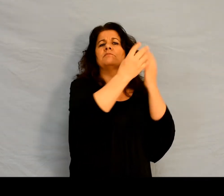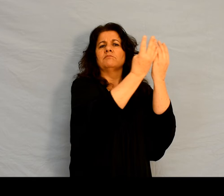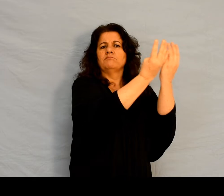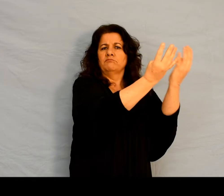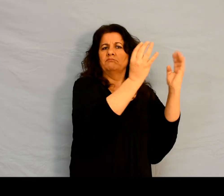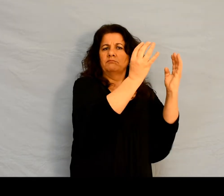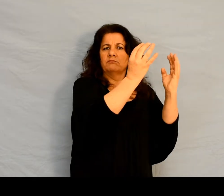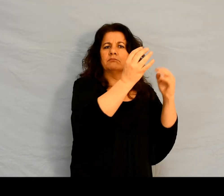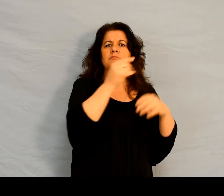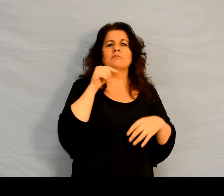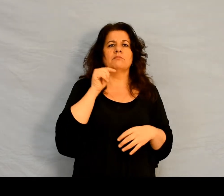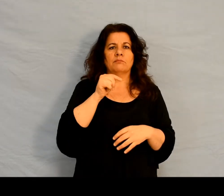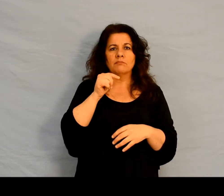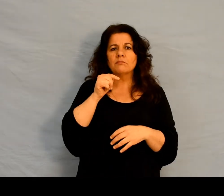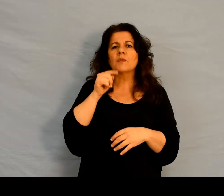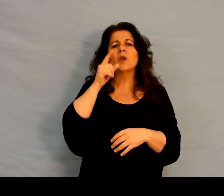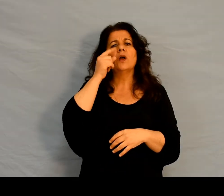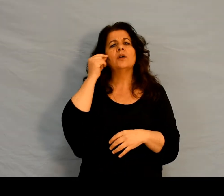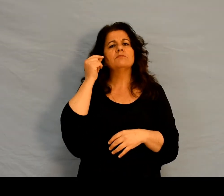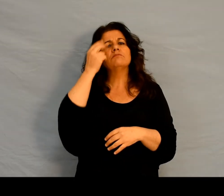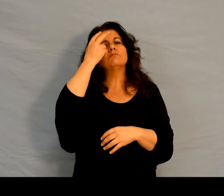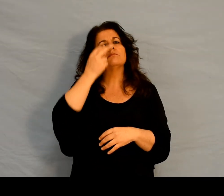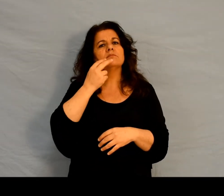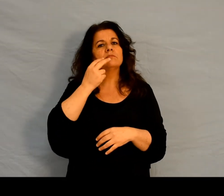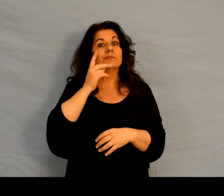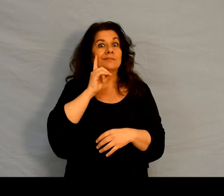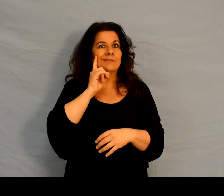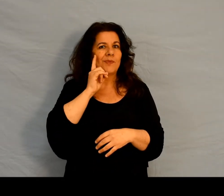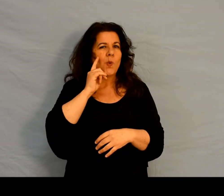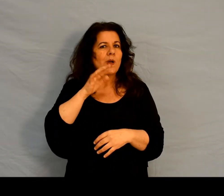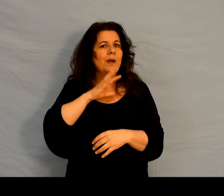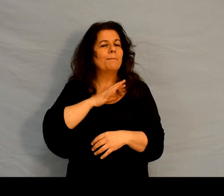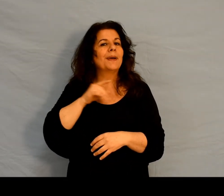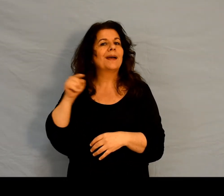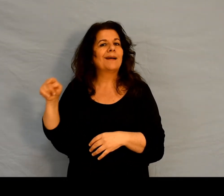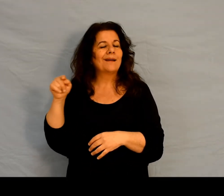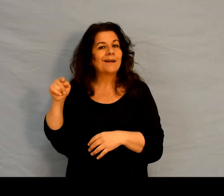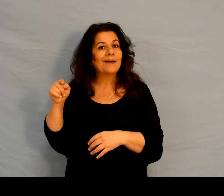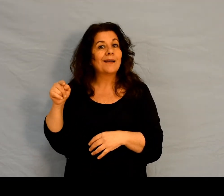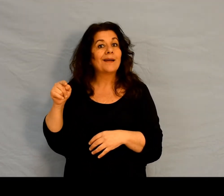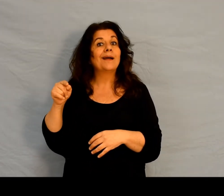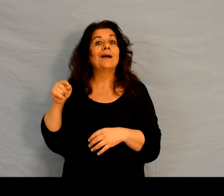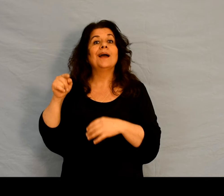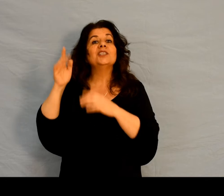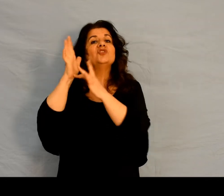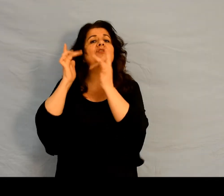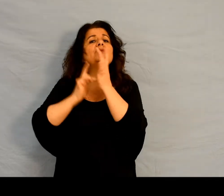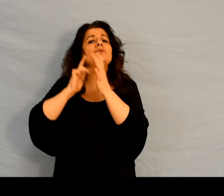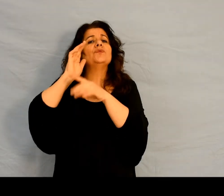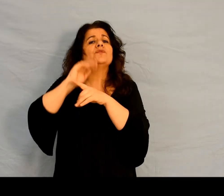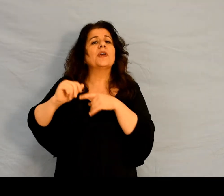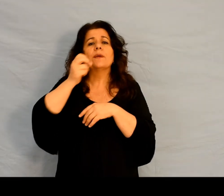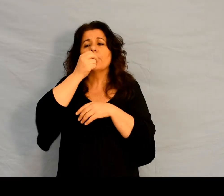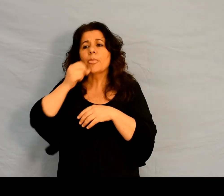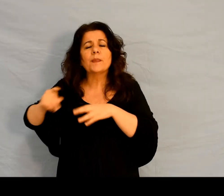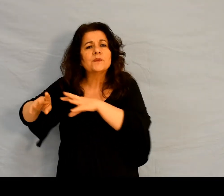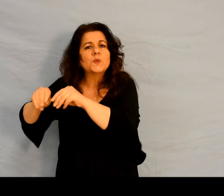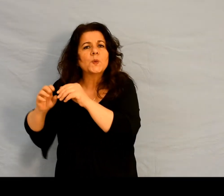Or, c'était un jour de sabbat que Jésus avait fait de la boue et lui avait ouvert les yeux.